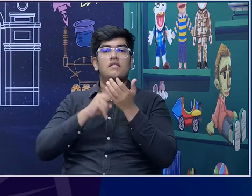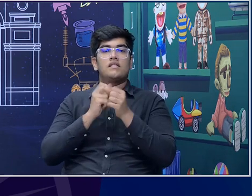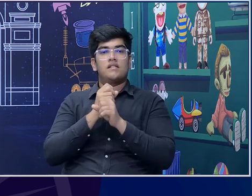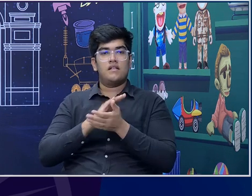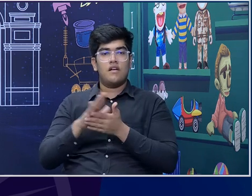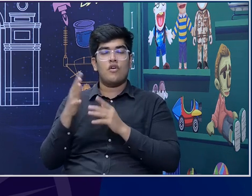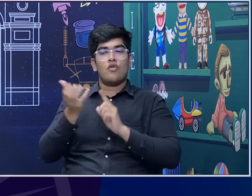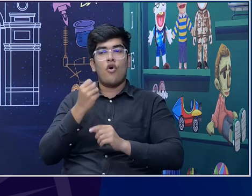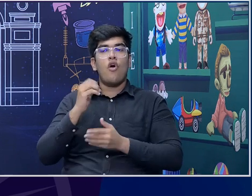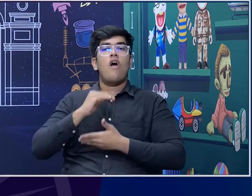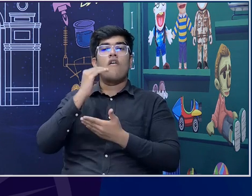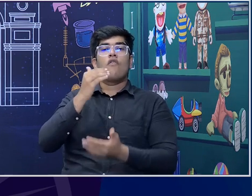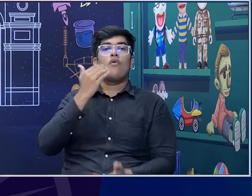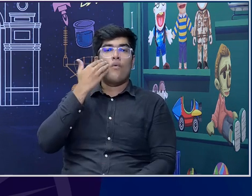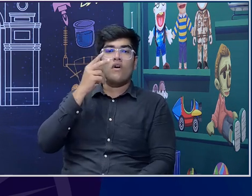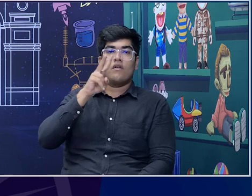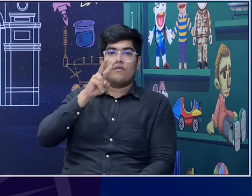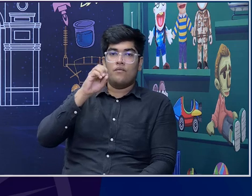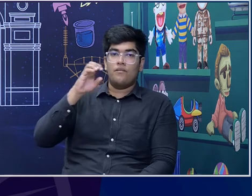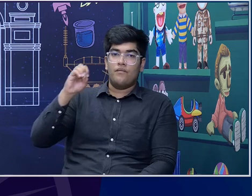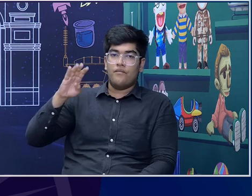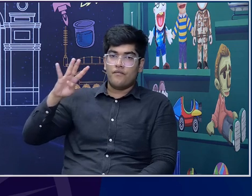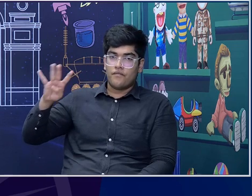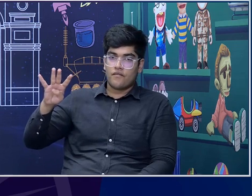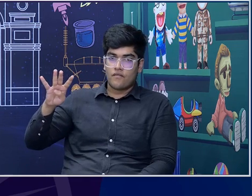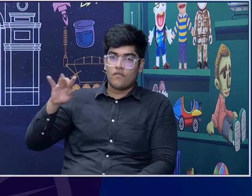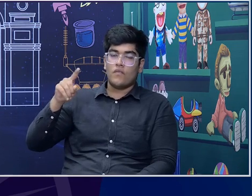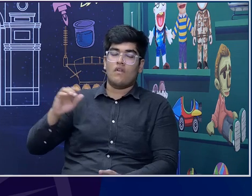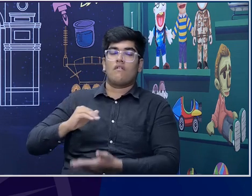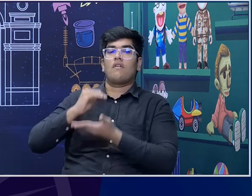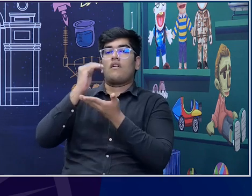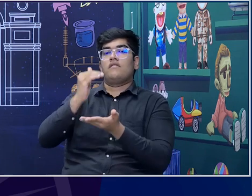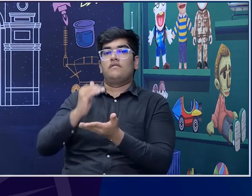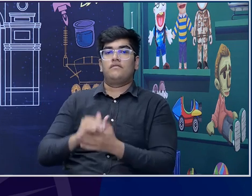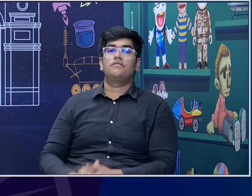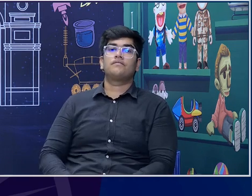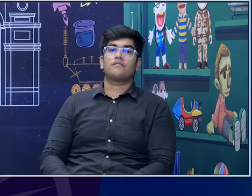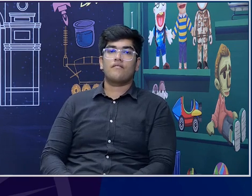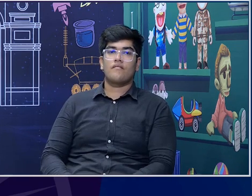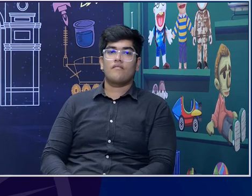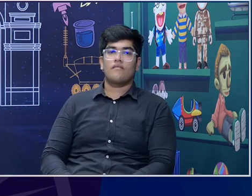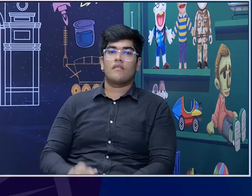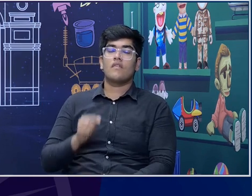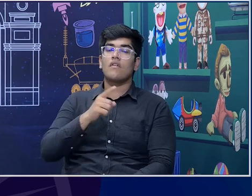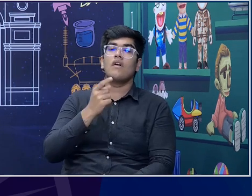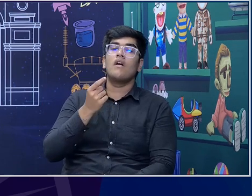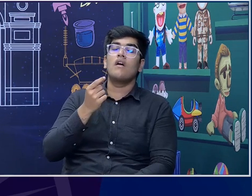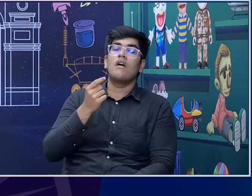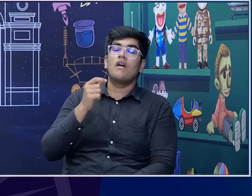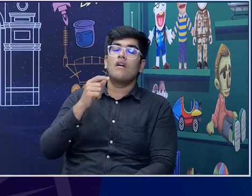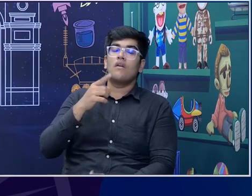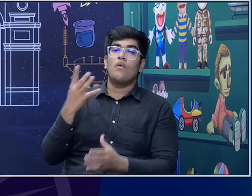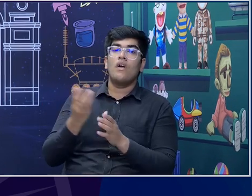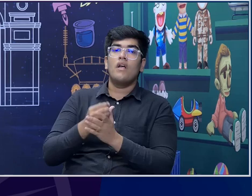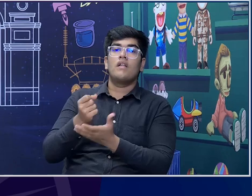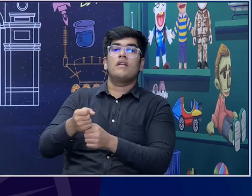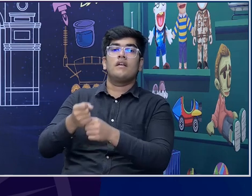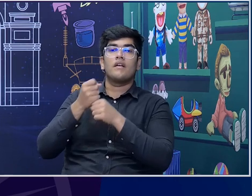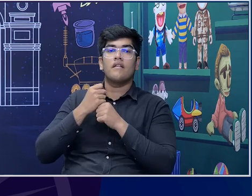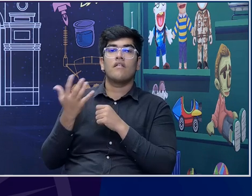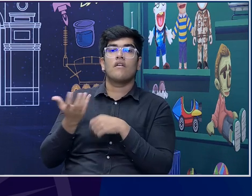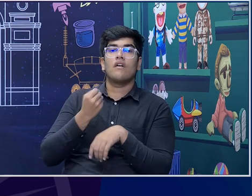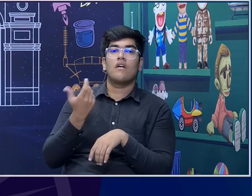बैस्ट पोस्ट में इनके अवार्ड से नावाजा गया और उसमें उनको पता है इनाम क्या मिला उनको मिला